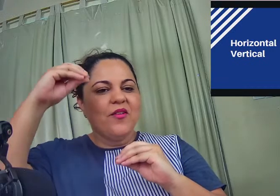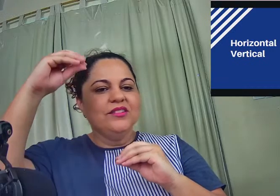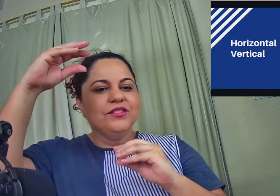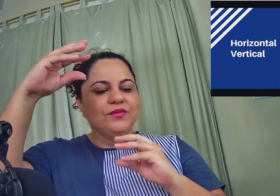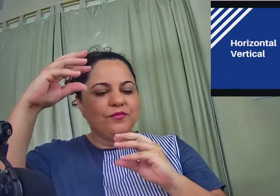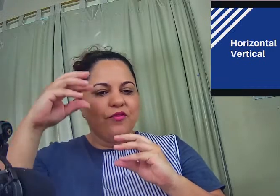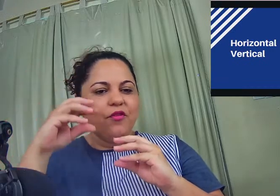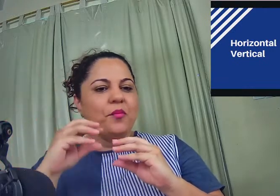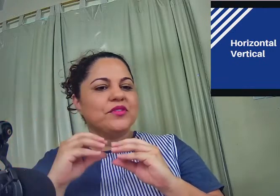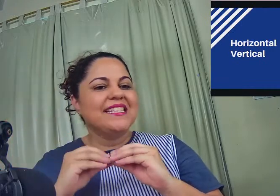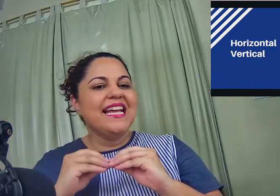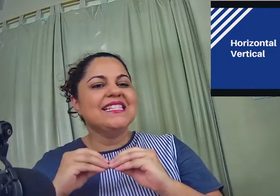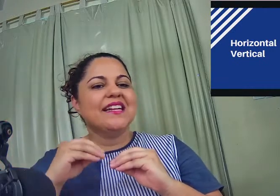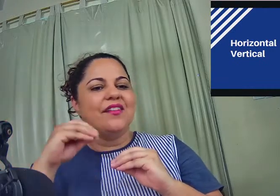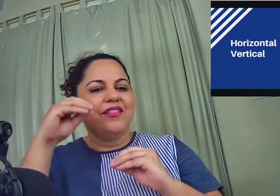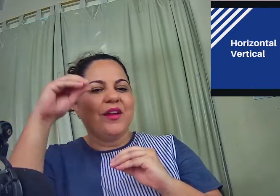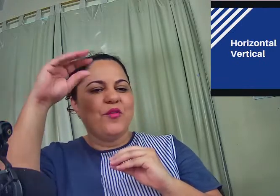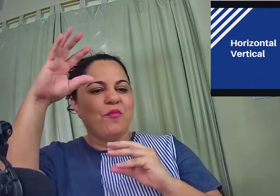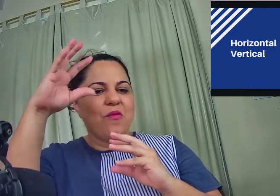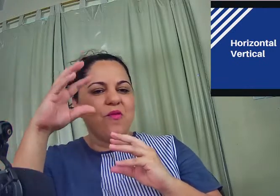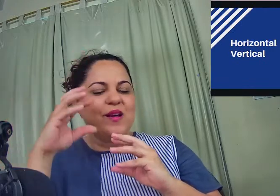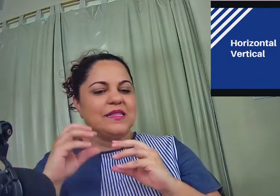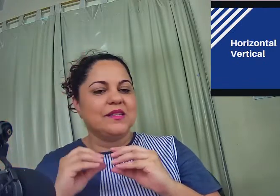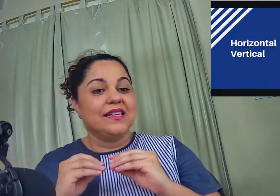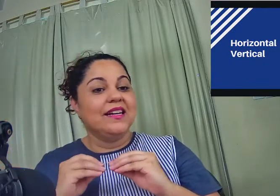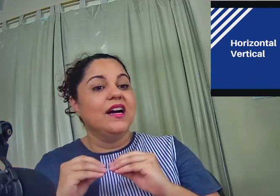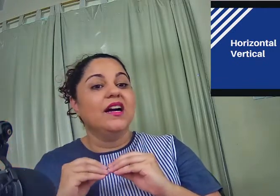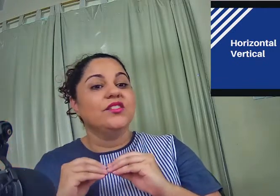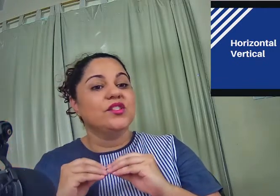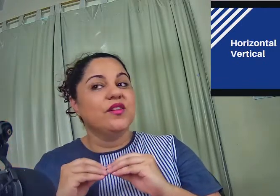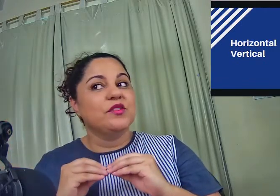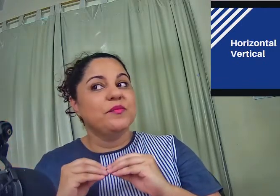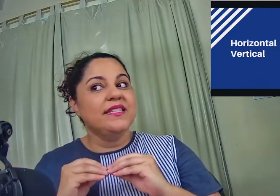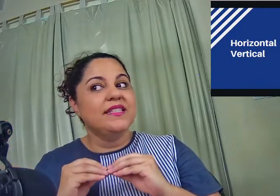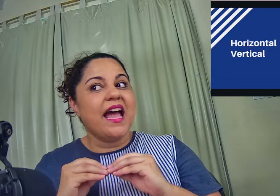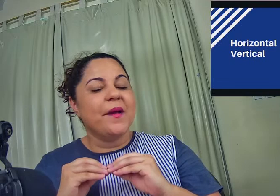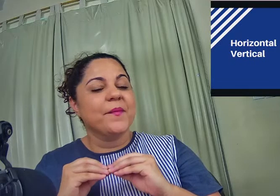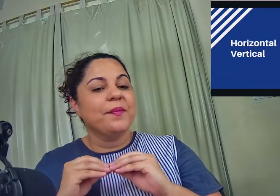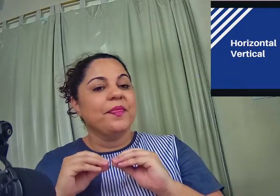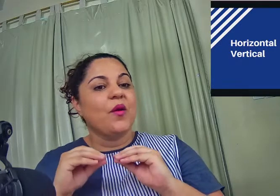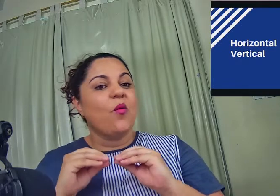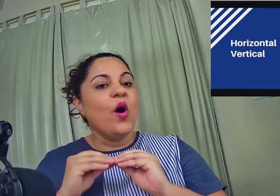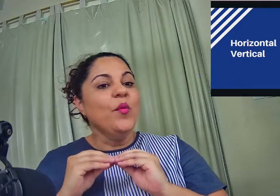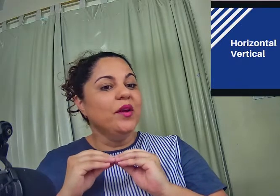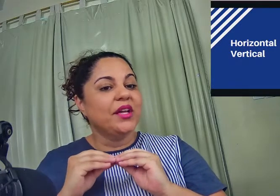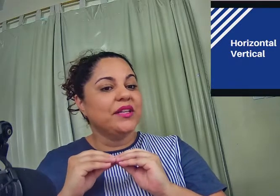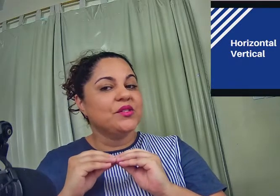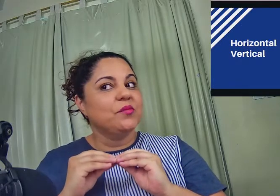quando formos descrever alguma coisa, antes vamos pensar qual o plano desse